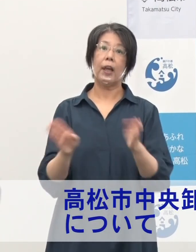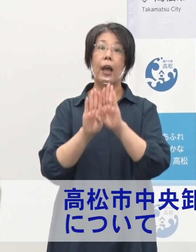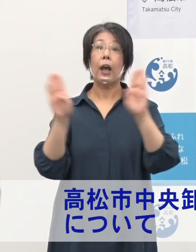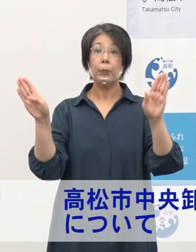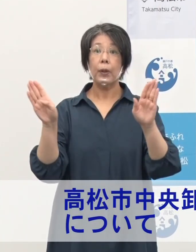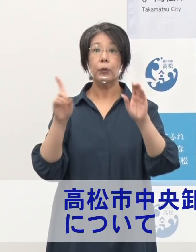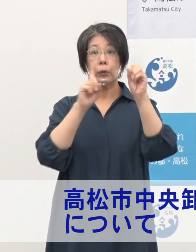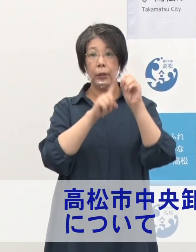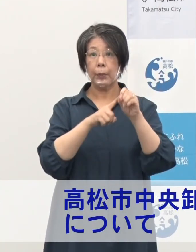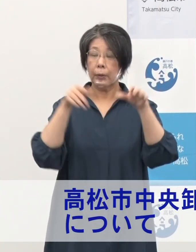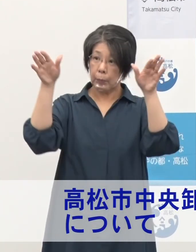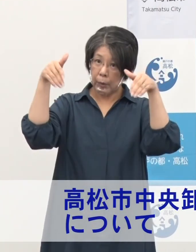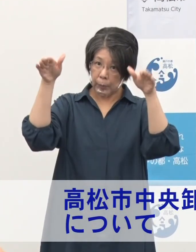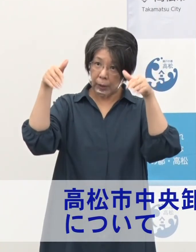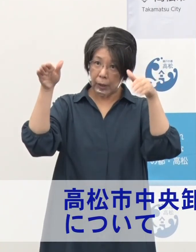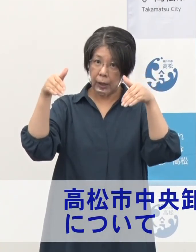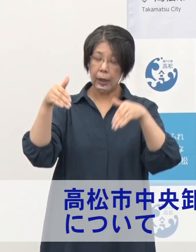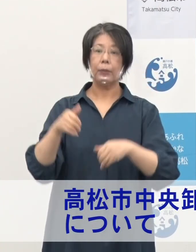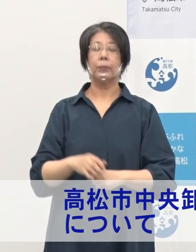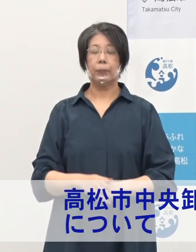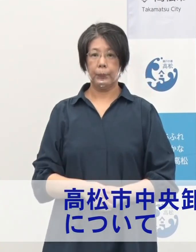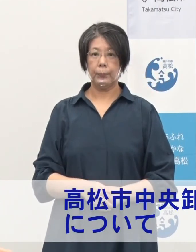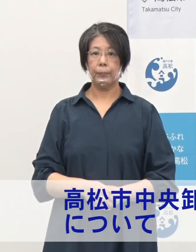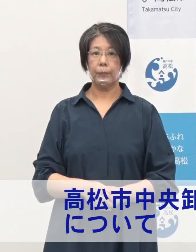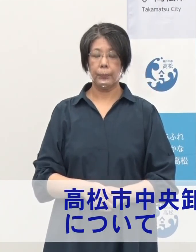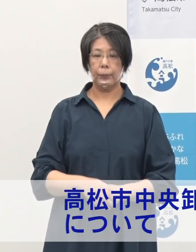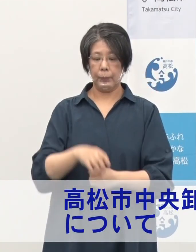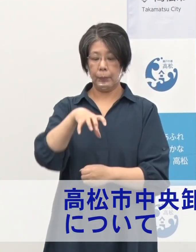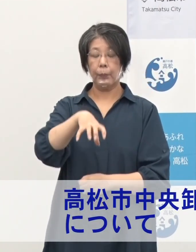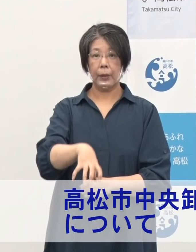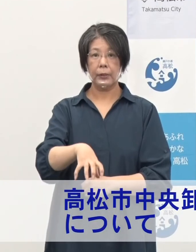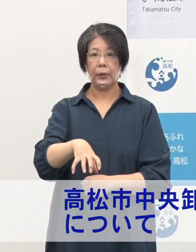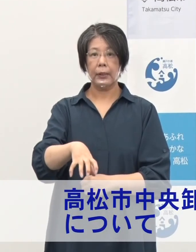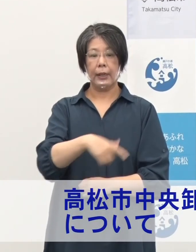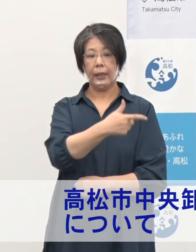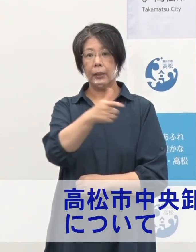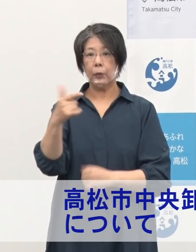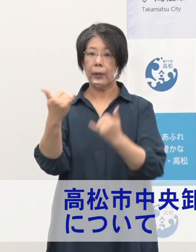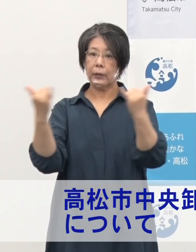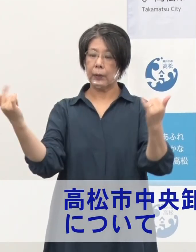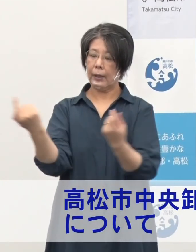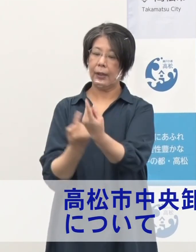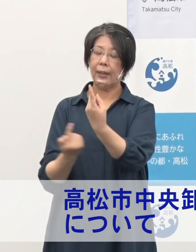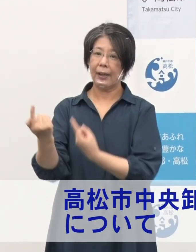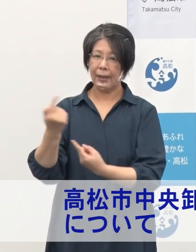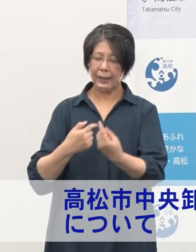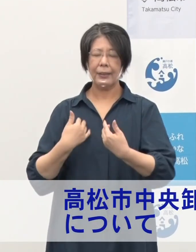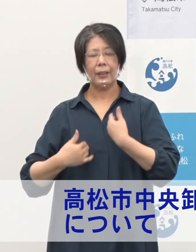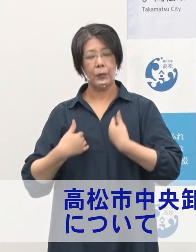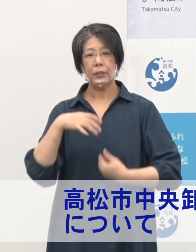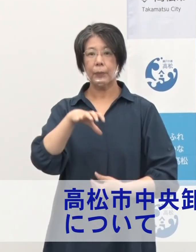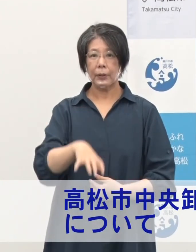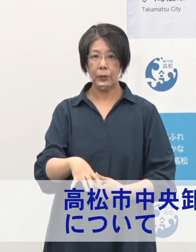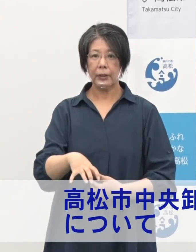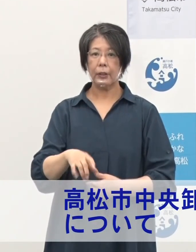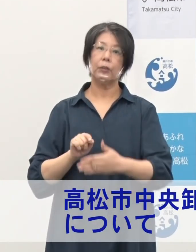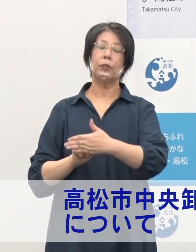ましてこの市場が様々な人が集い楽しめる場となることを期待しているところでございます